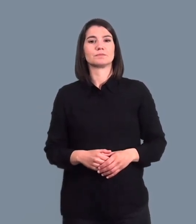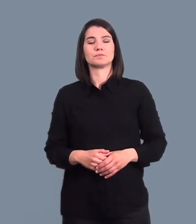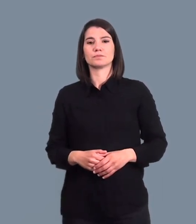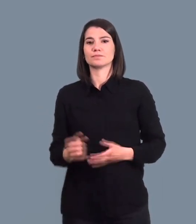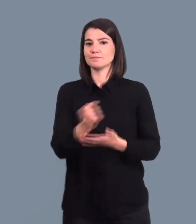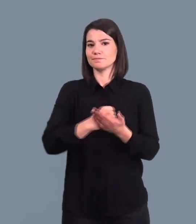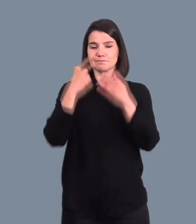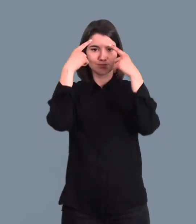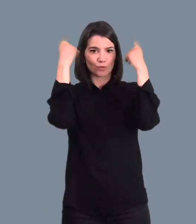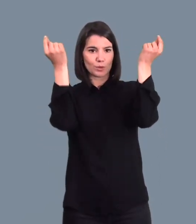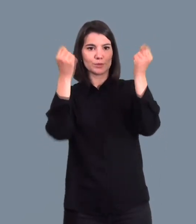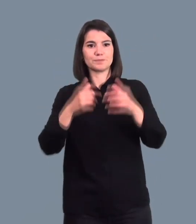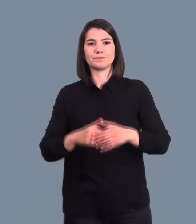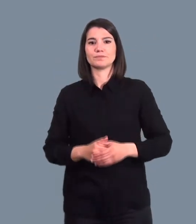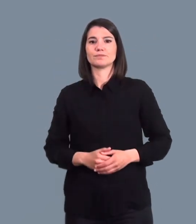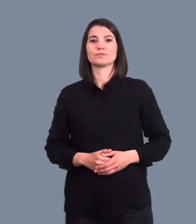Praça Rodrigues Lobo.